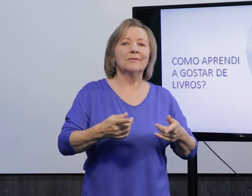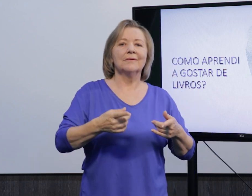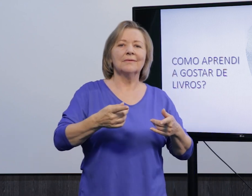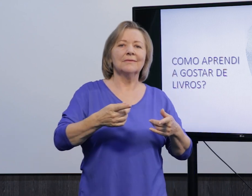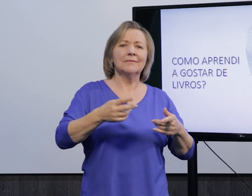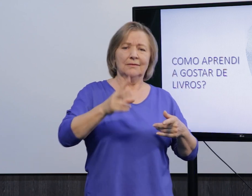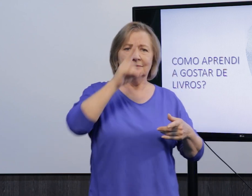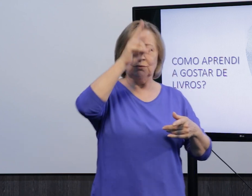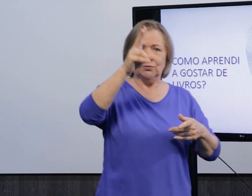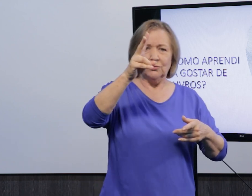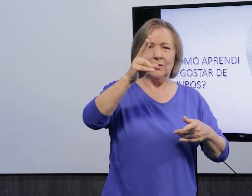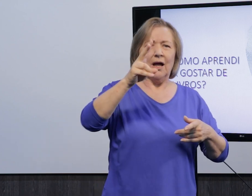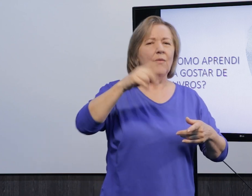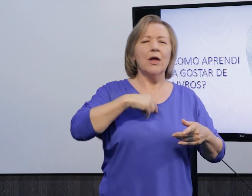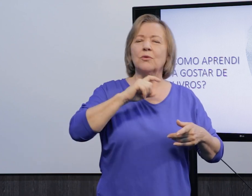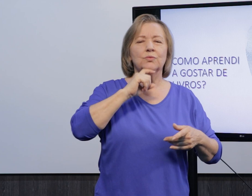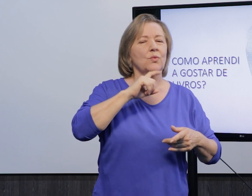né no ensino médio né